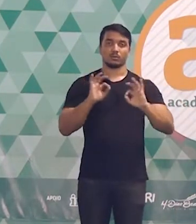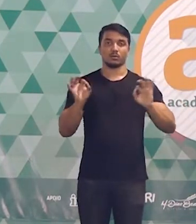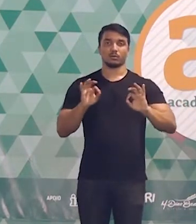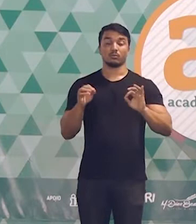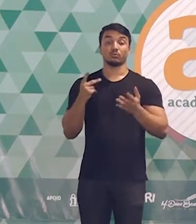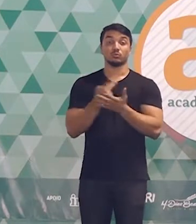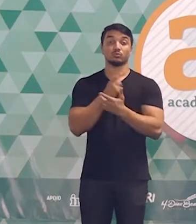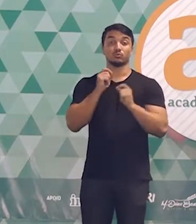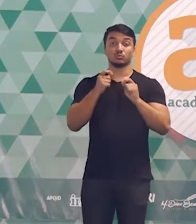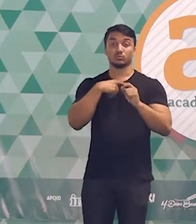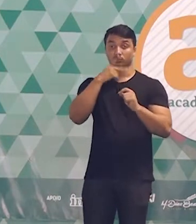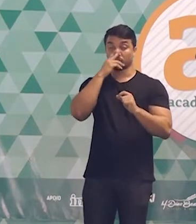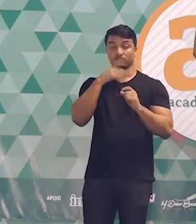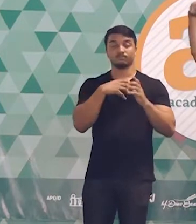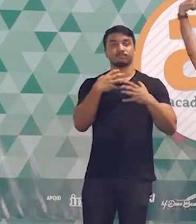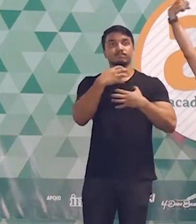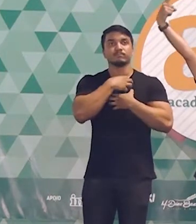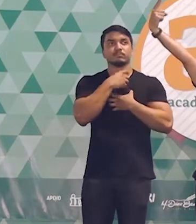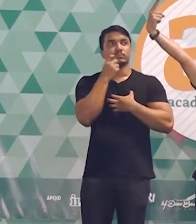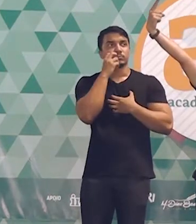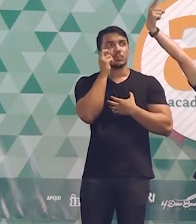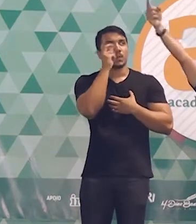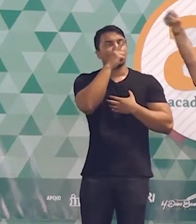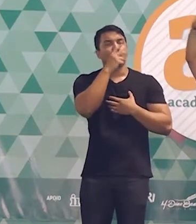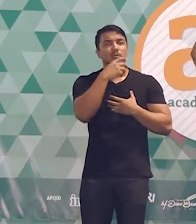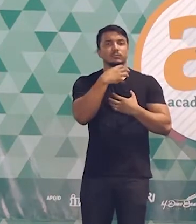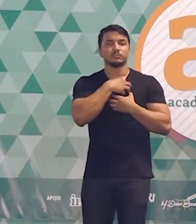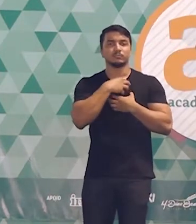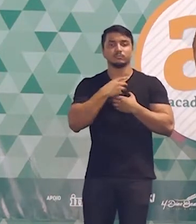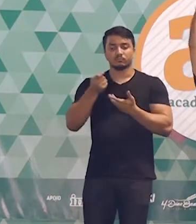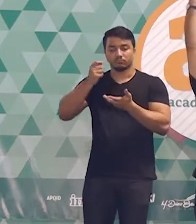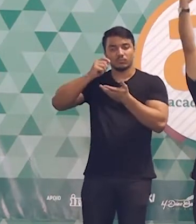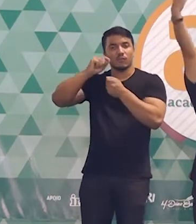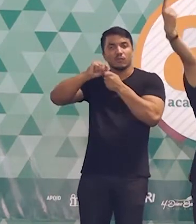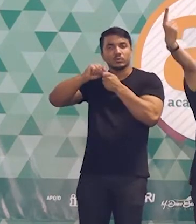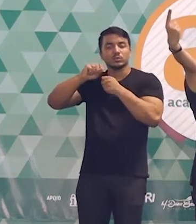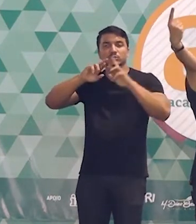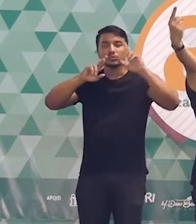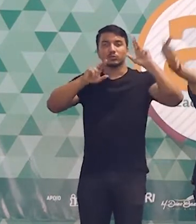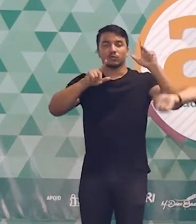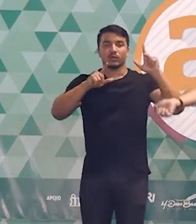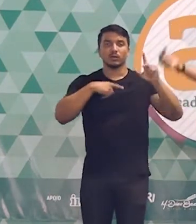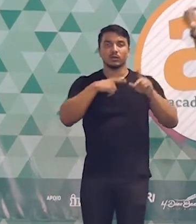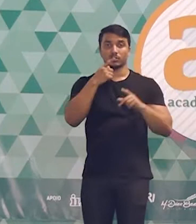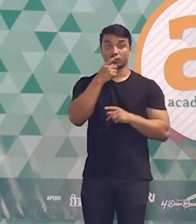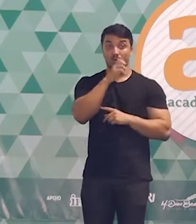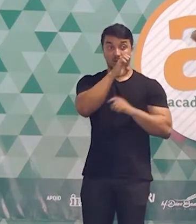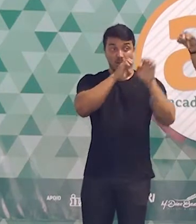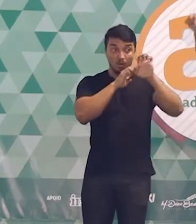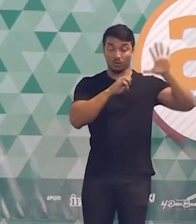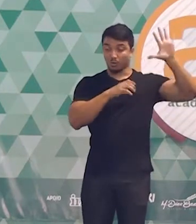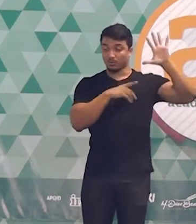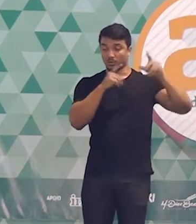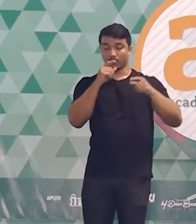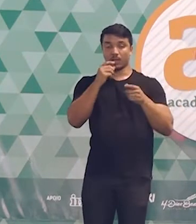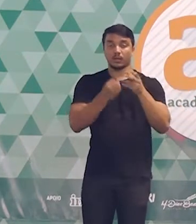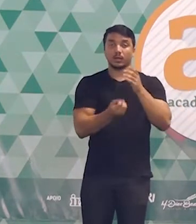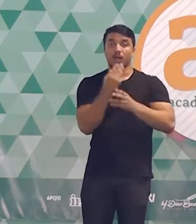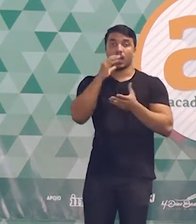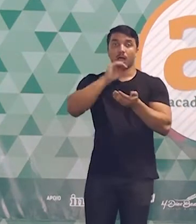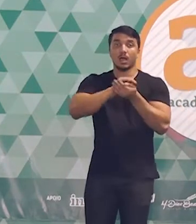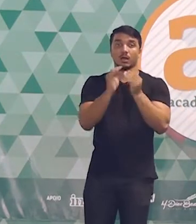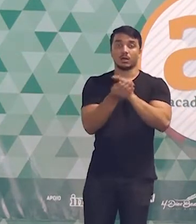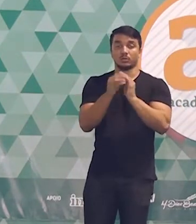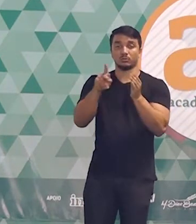O que houve foi uma inspiração nas vanguardas europeias para criar uma arte